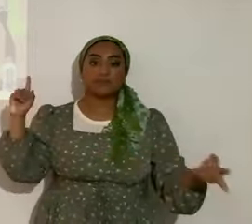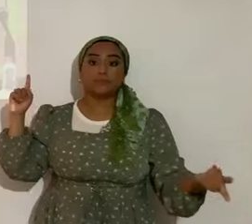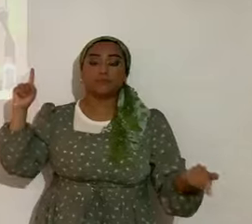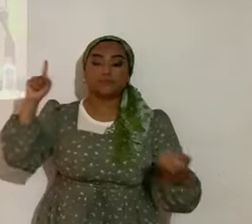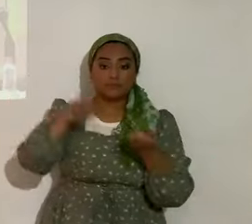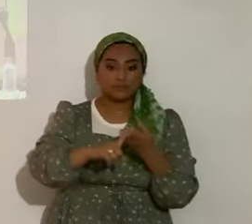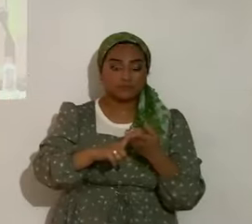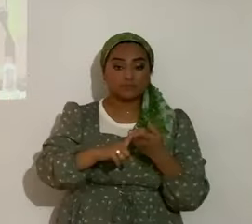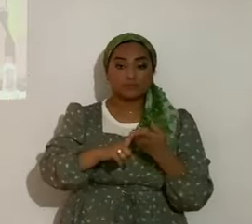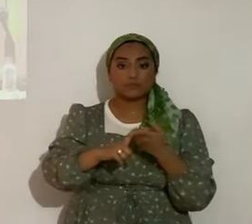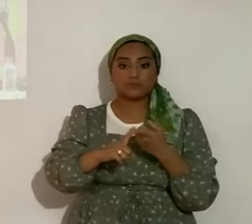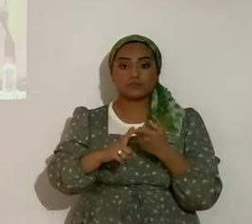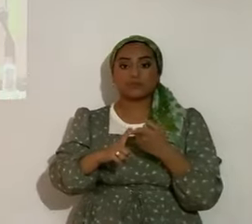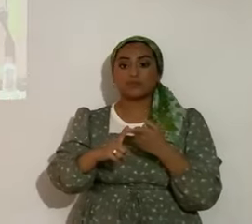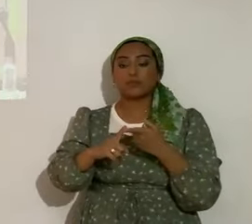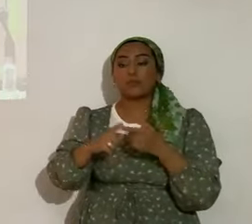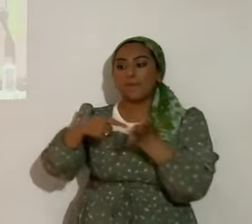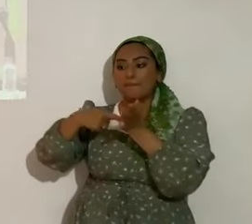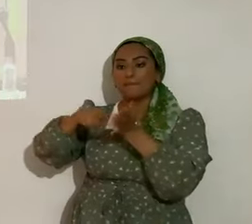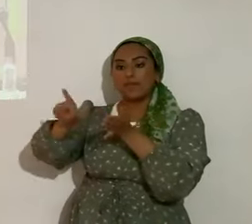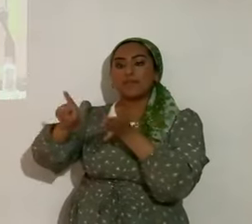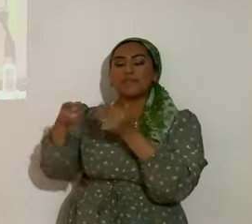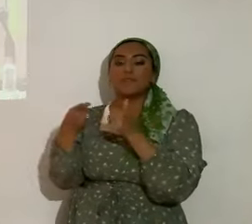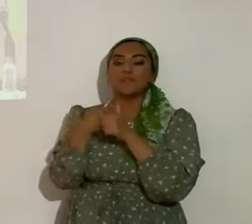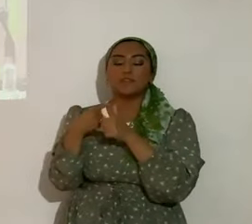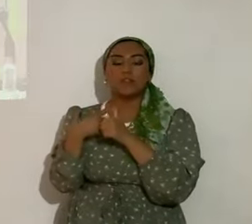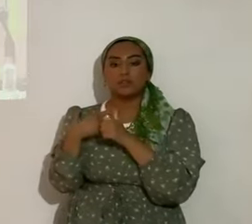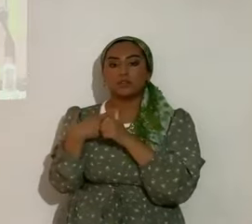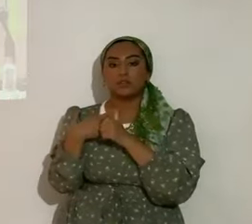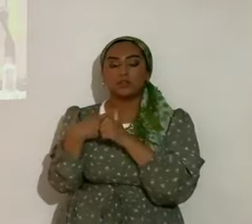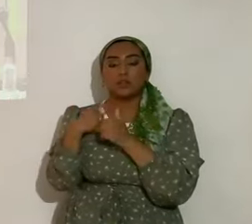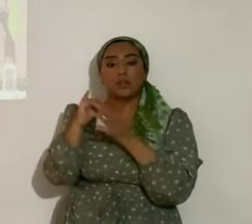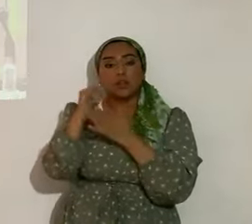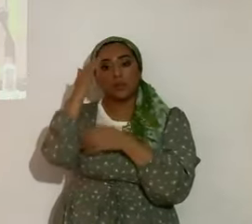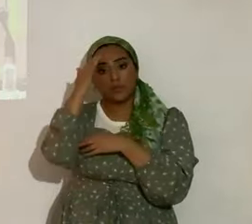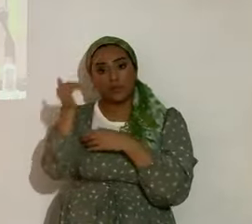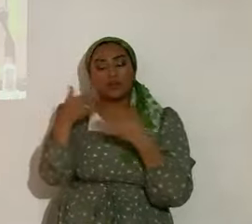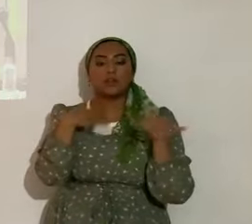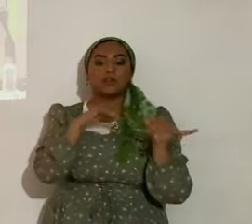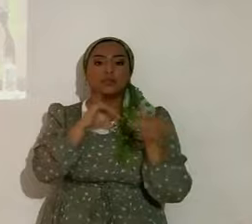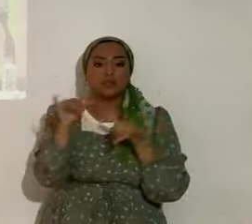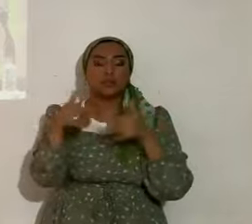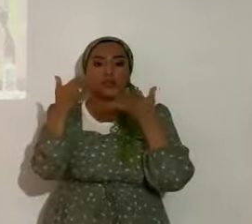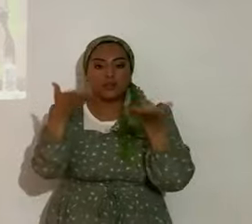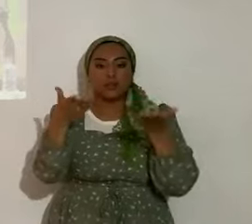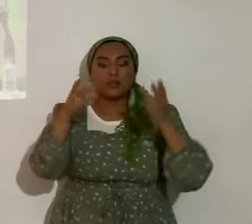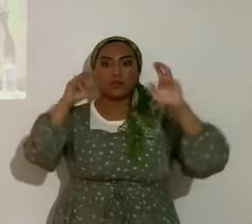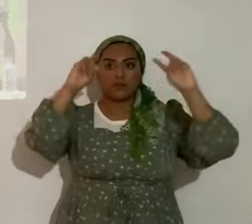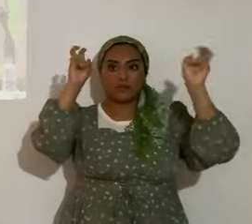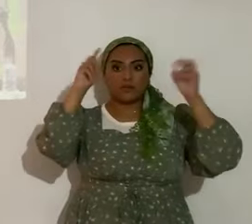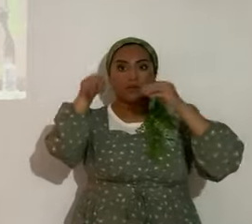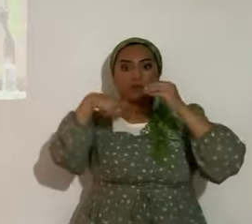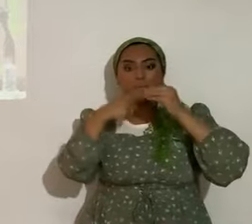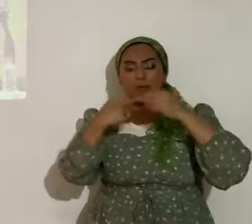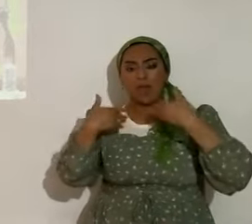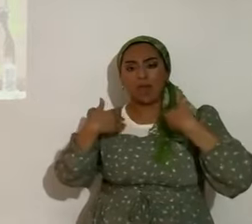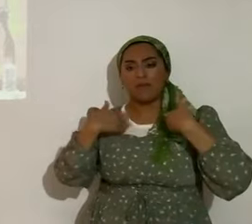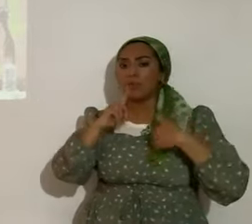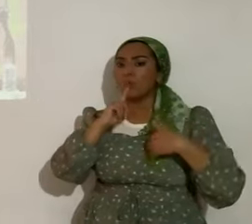la deuda haya sido pagada. Por eso di también el tema de existe el